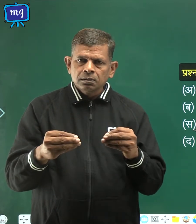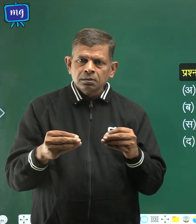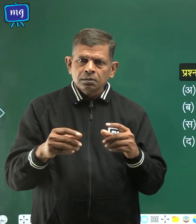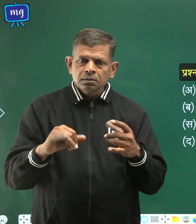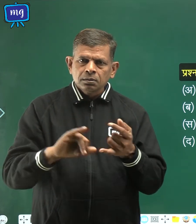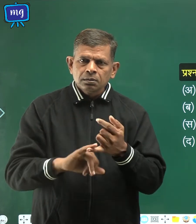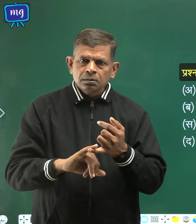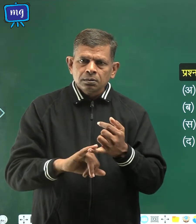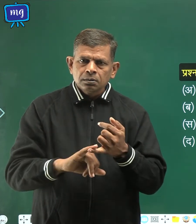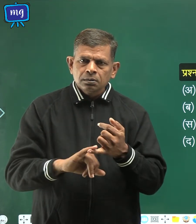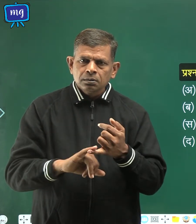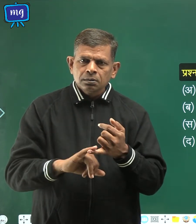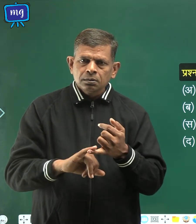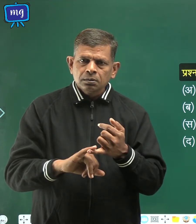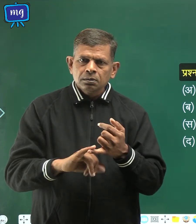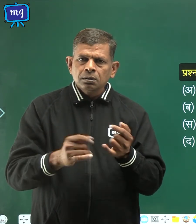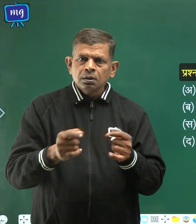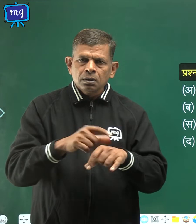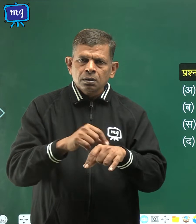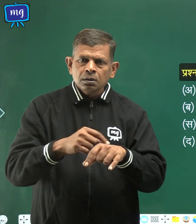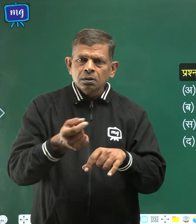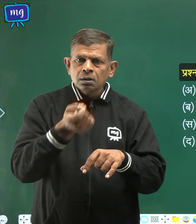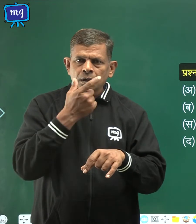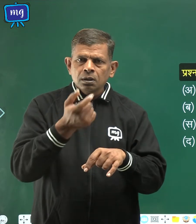स चना,